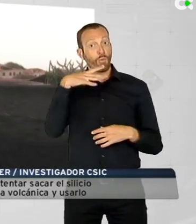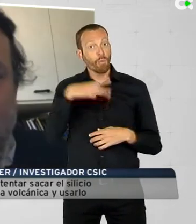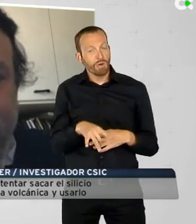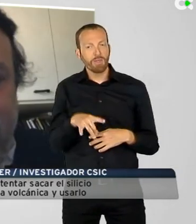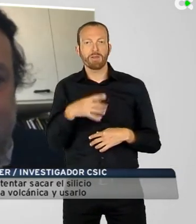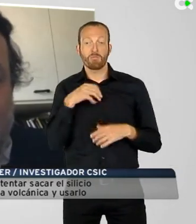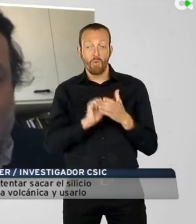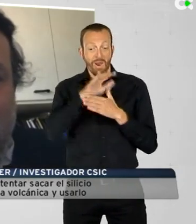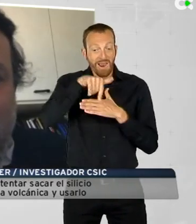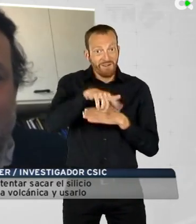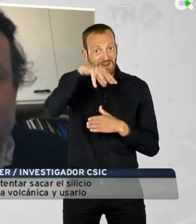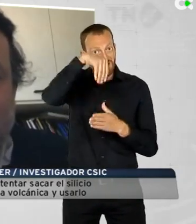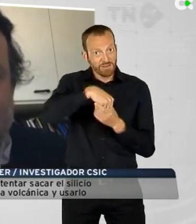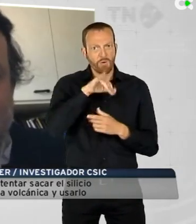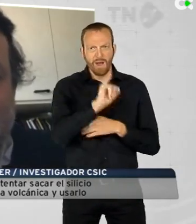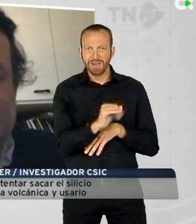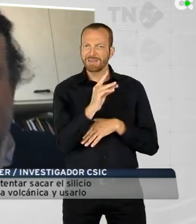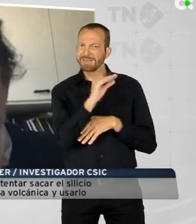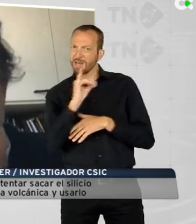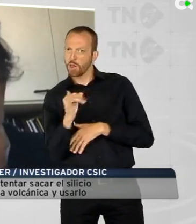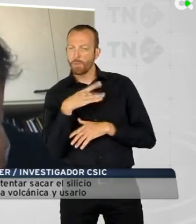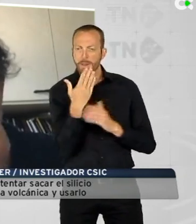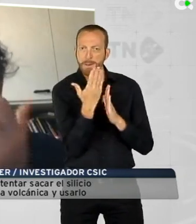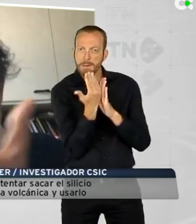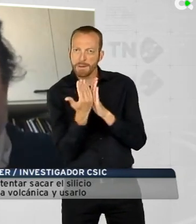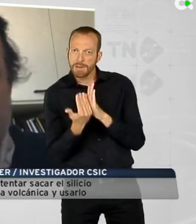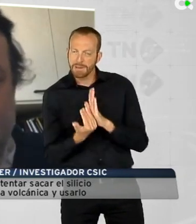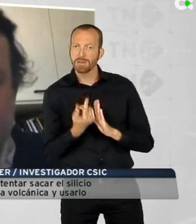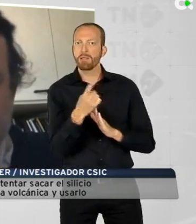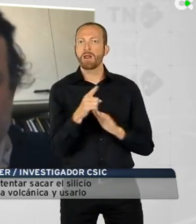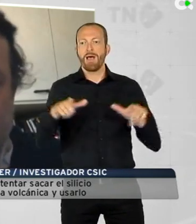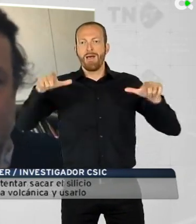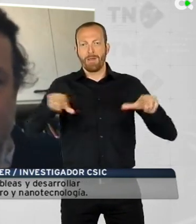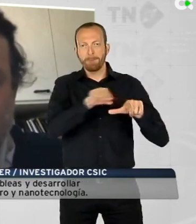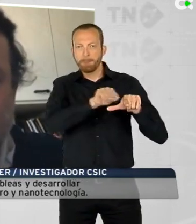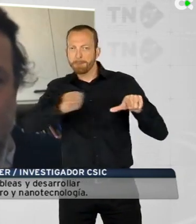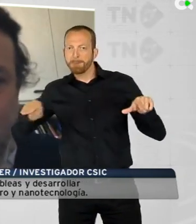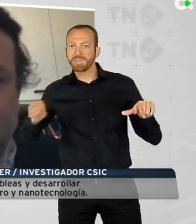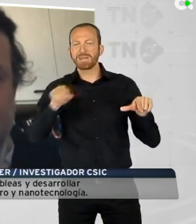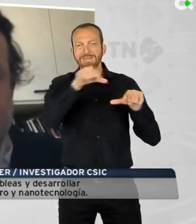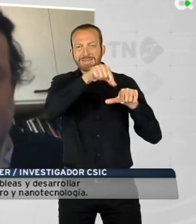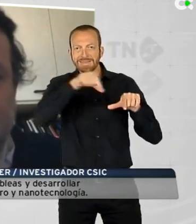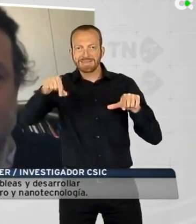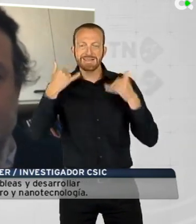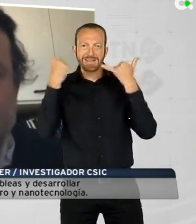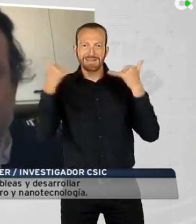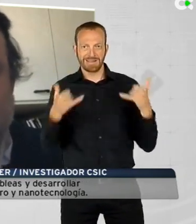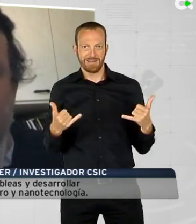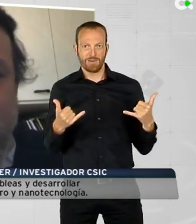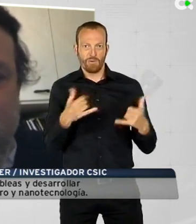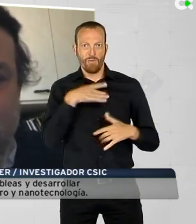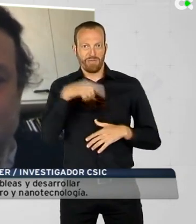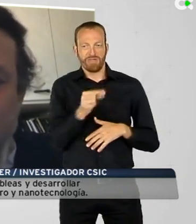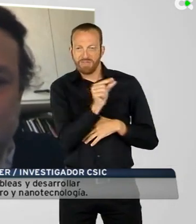factible una iniciativa de intentar sacar el silicio que hay en la roca volcánica y usarlo para construir obleas y desarrollar una